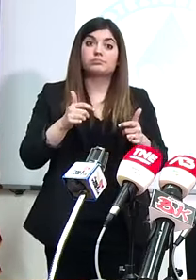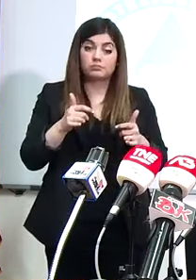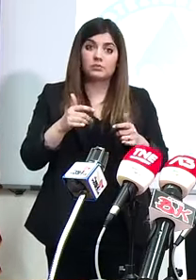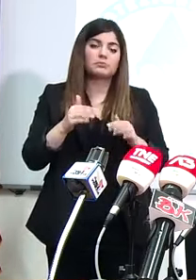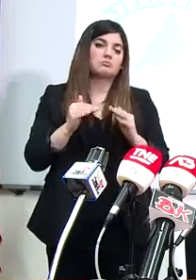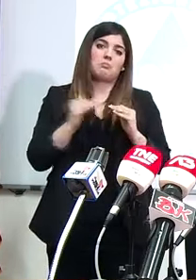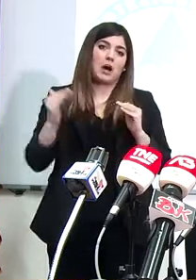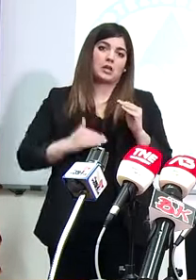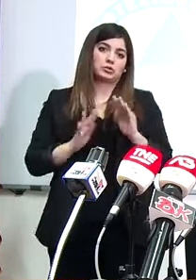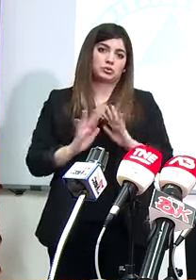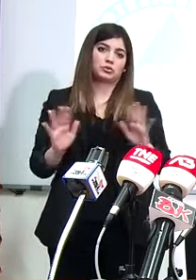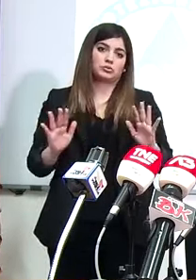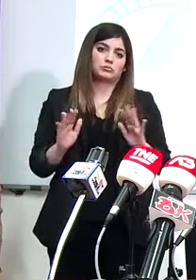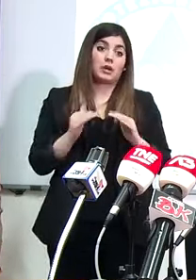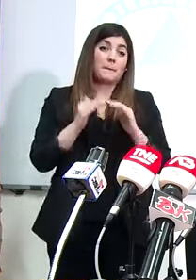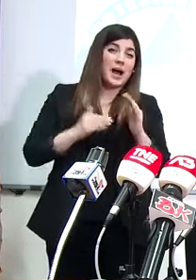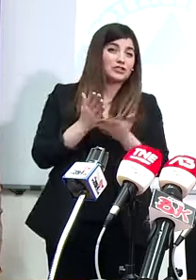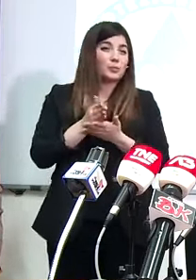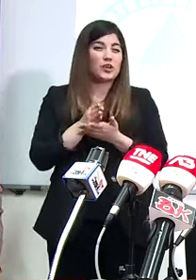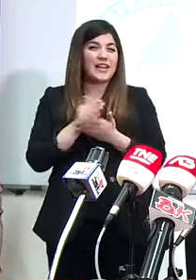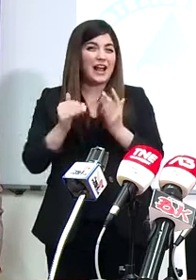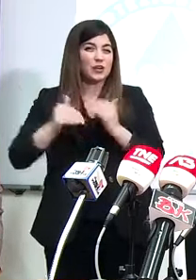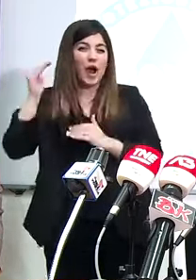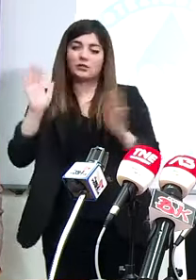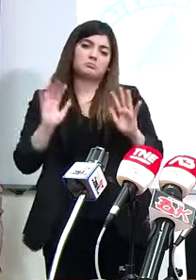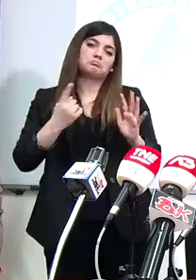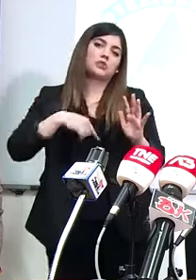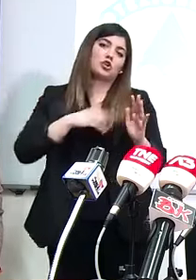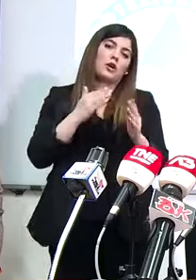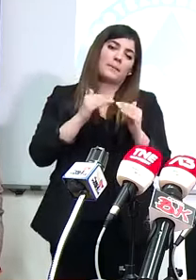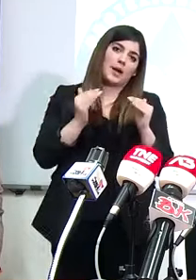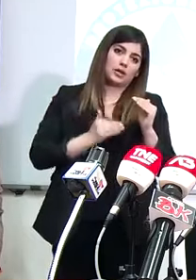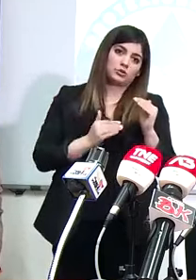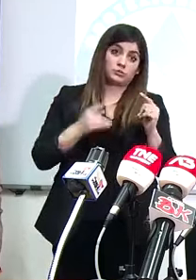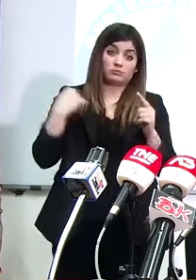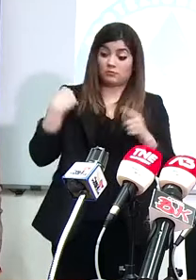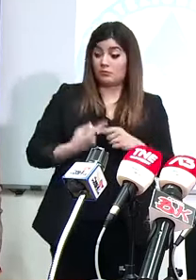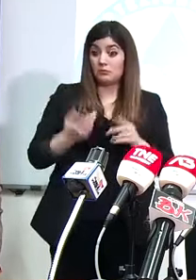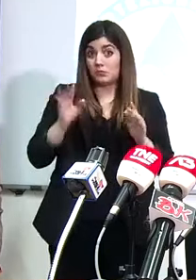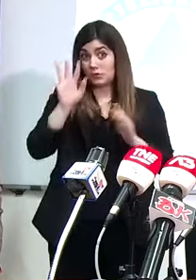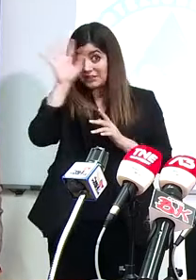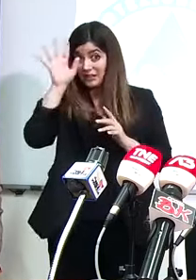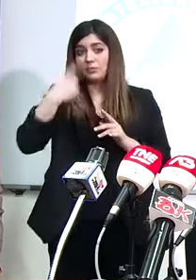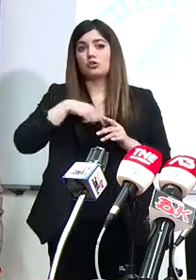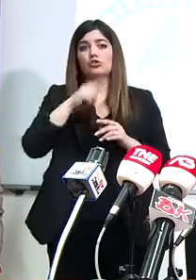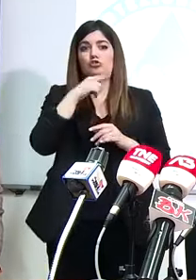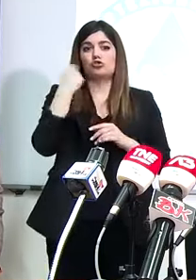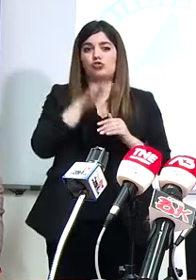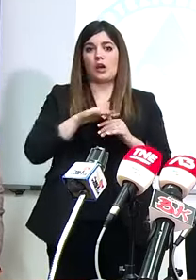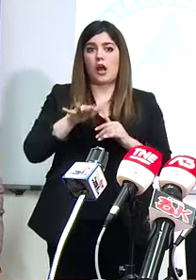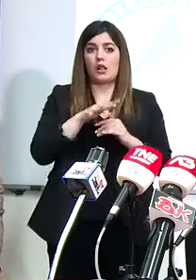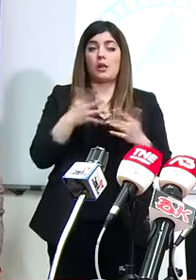quindi è da zona gialla ad oggi alla zona gialla però sapete siamo ormai circondati